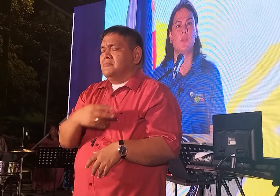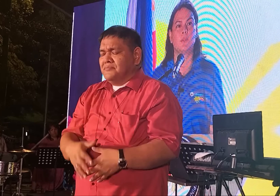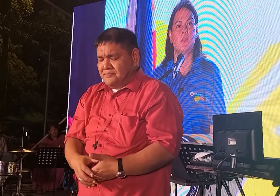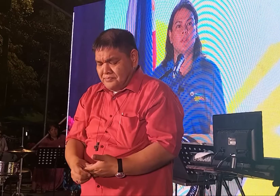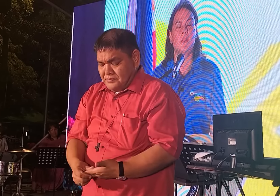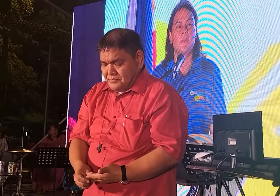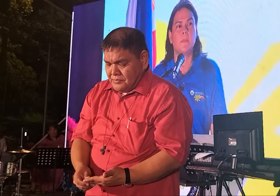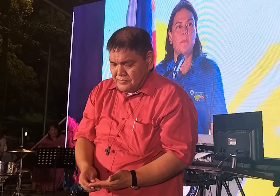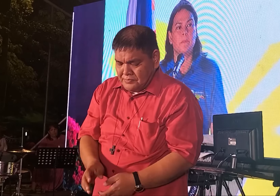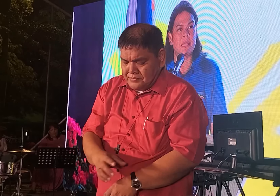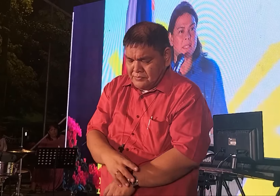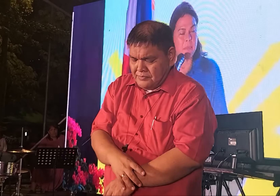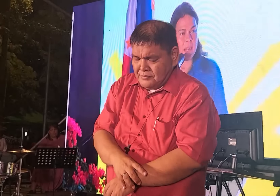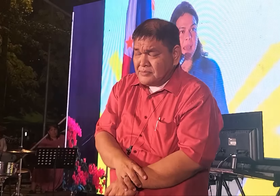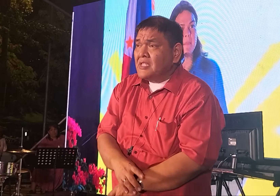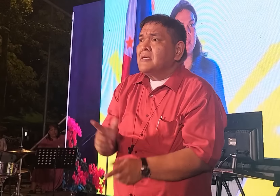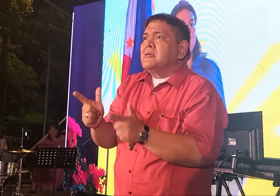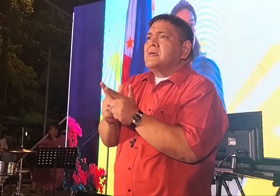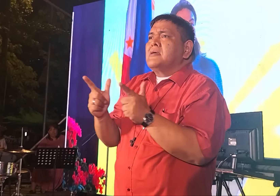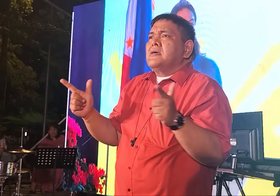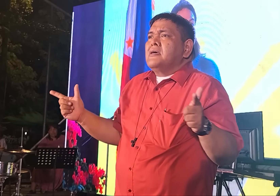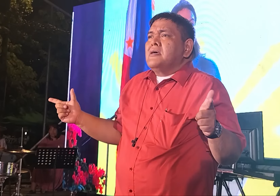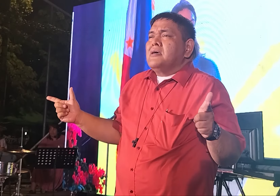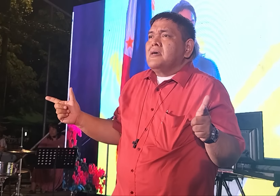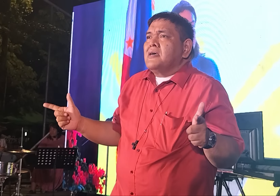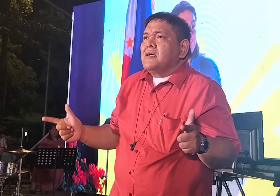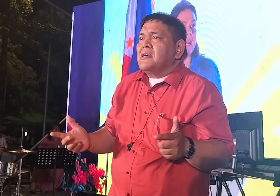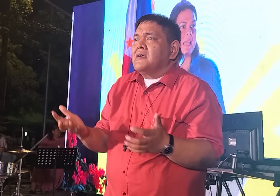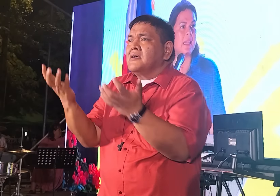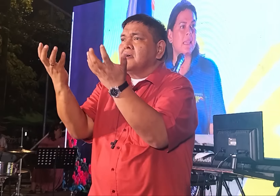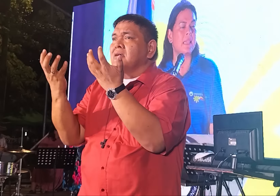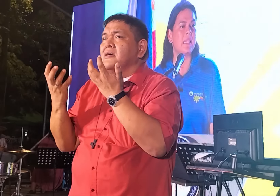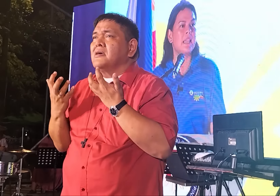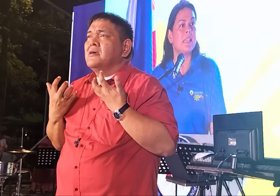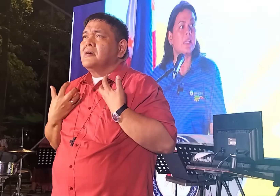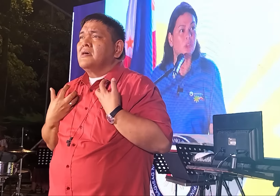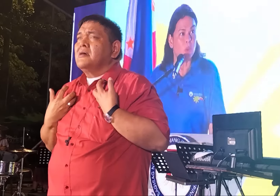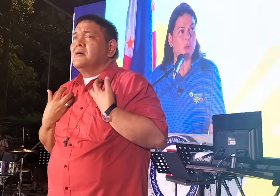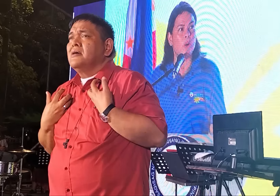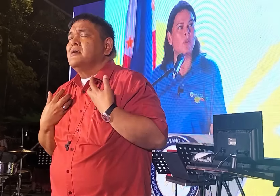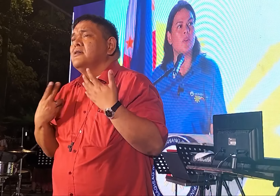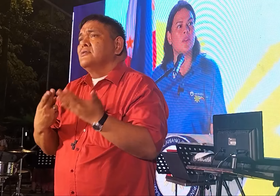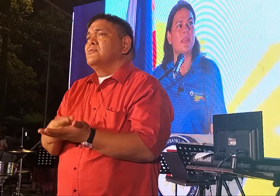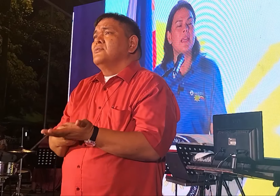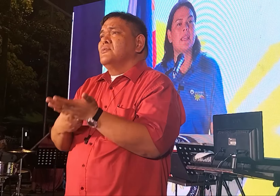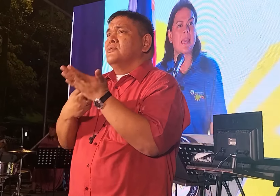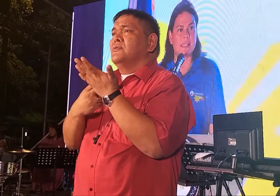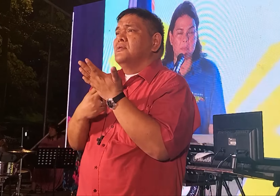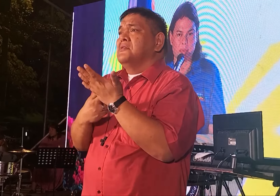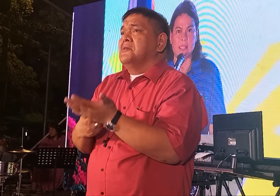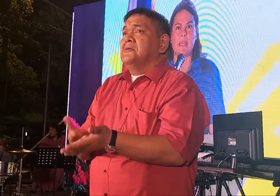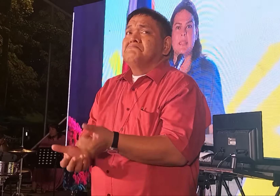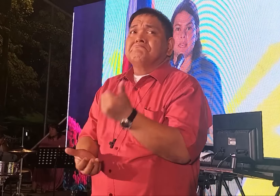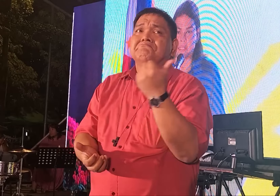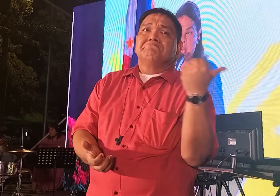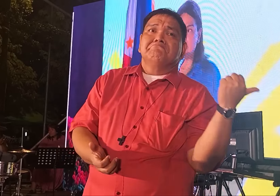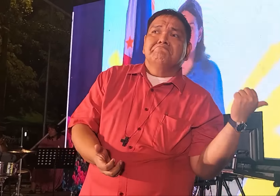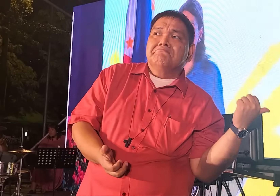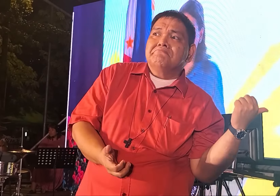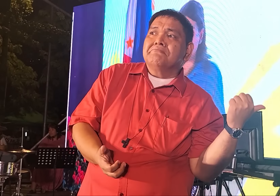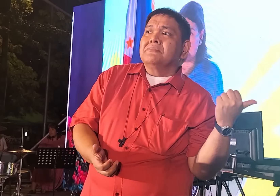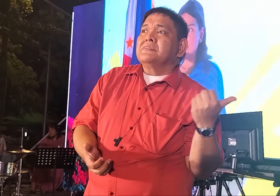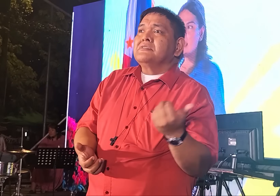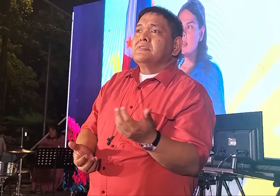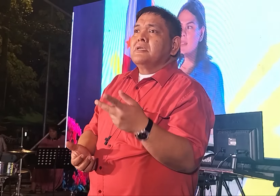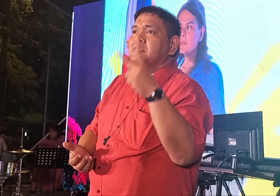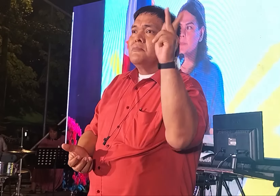tayo. Mas maraming nangangailangan ng tulong kaysa mas interesado